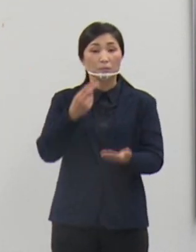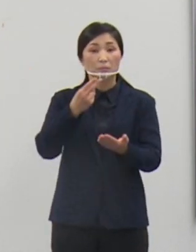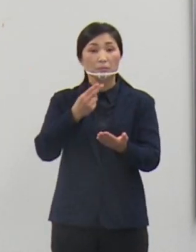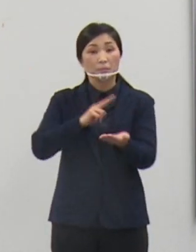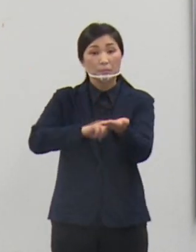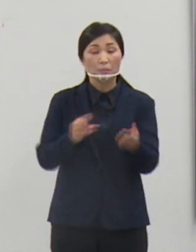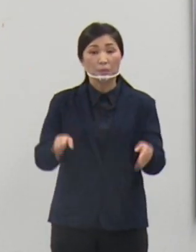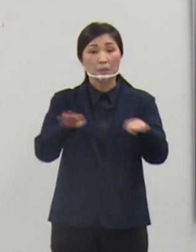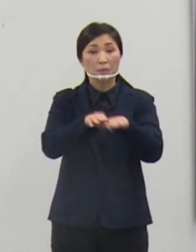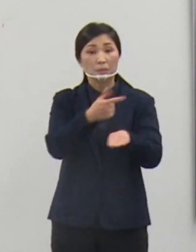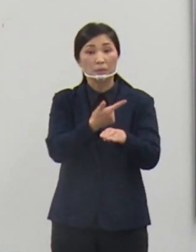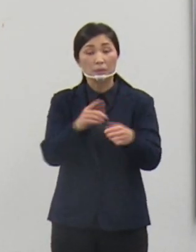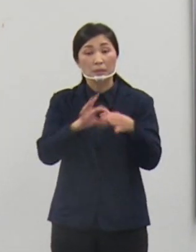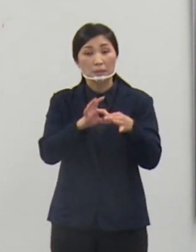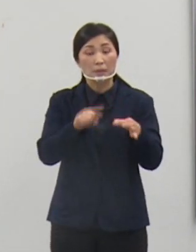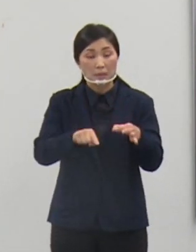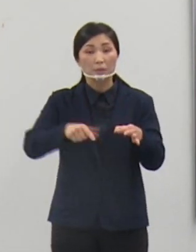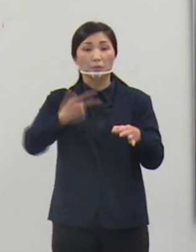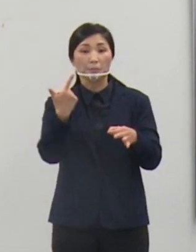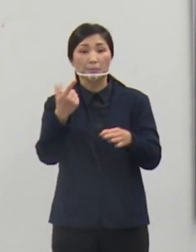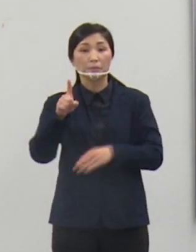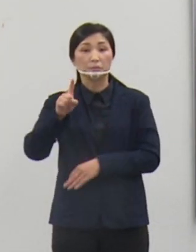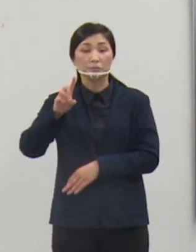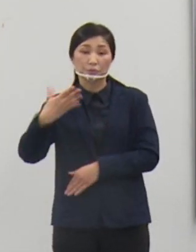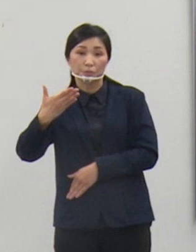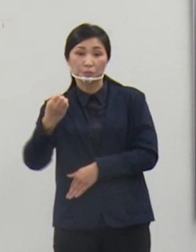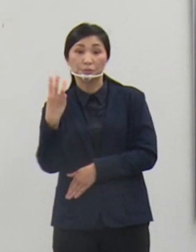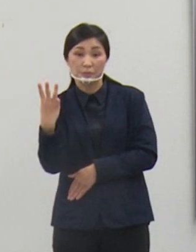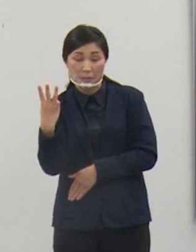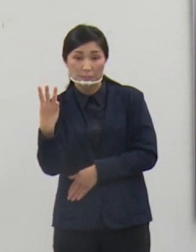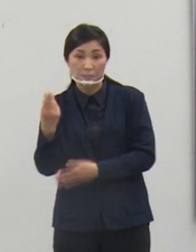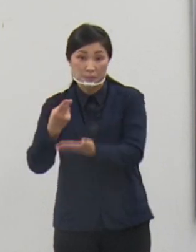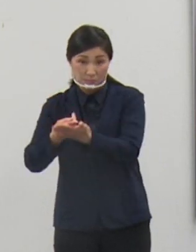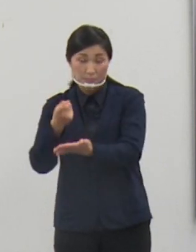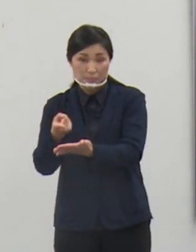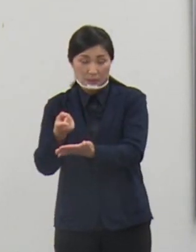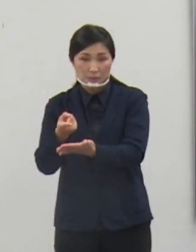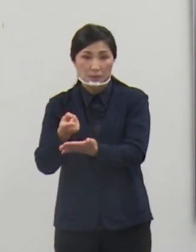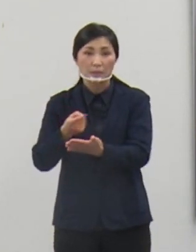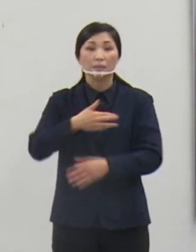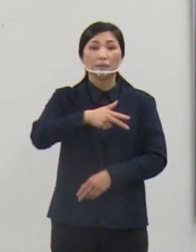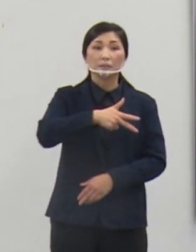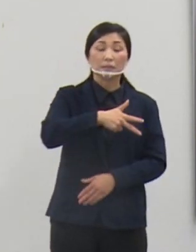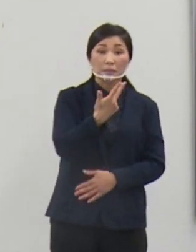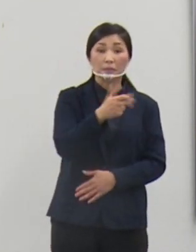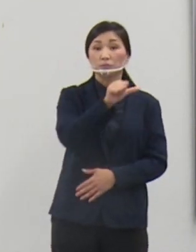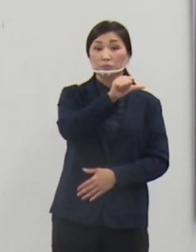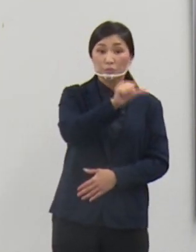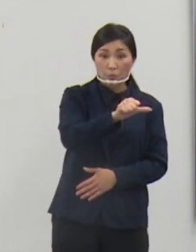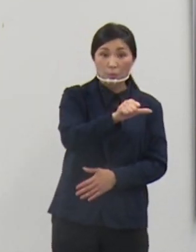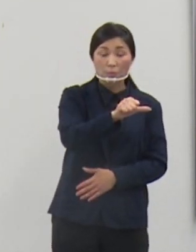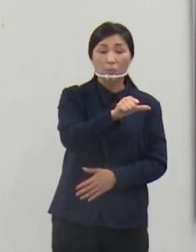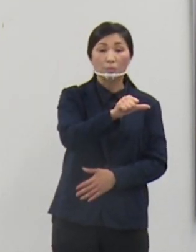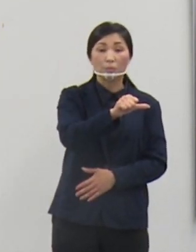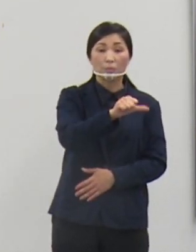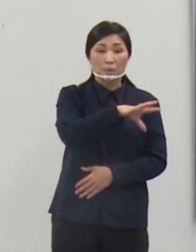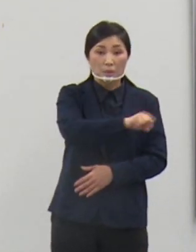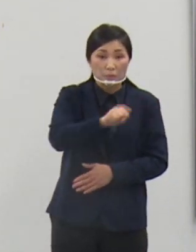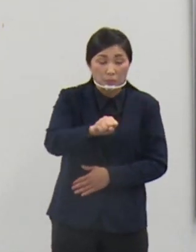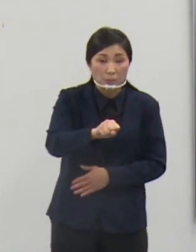数693床に対しまして705床の確保にめどが立っているところであ